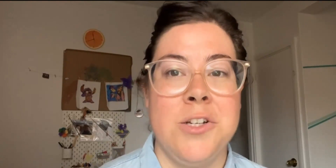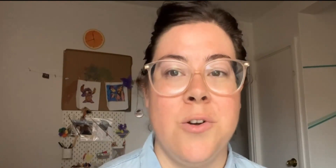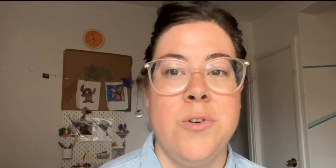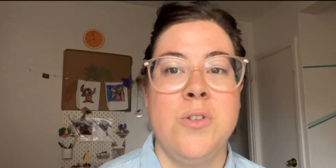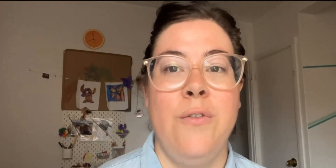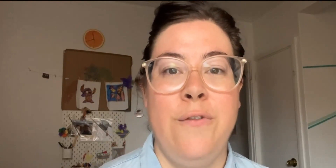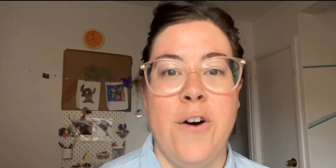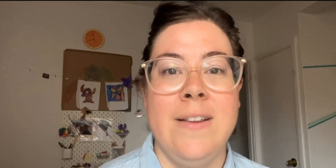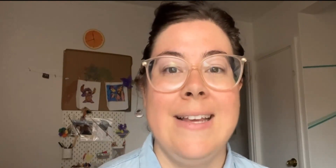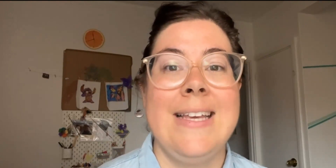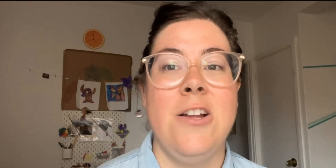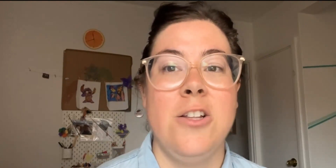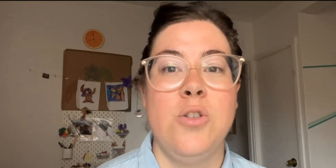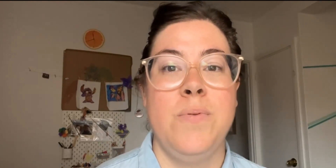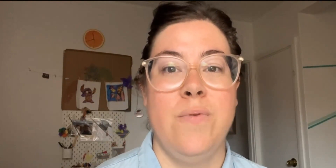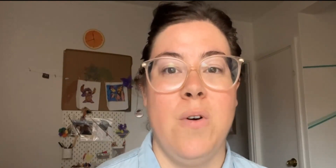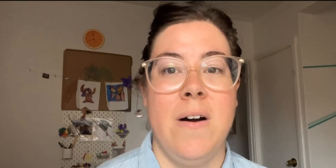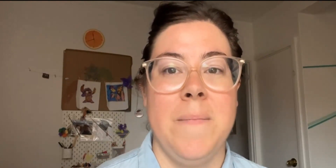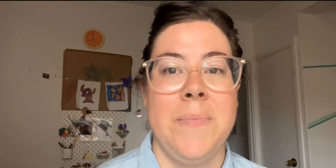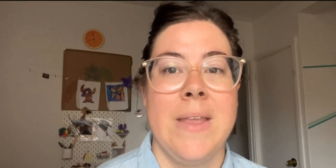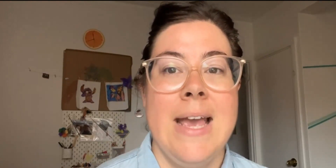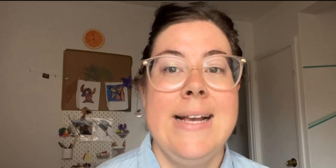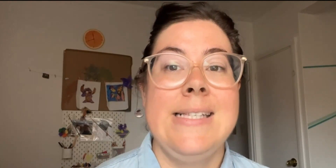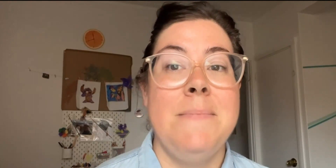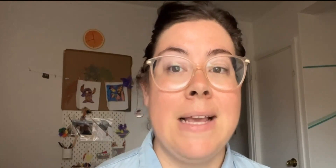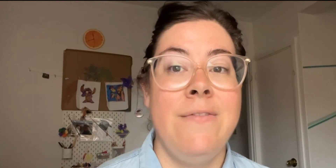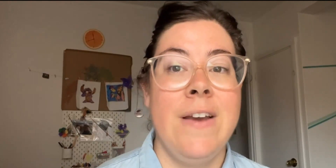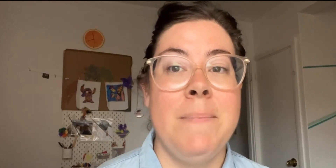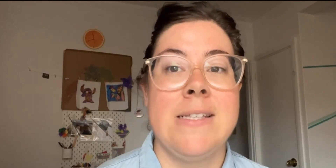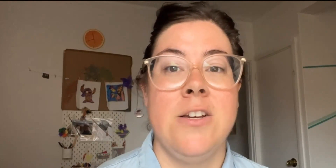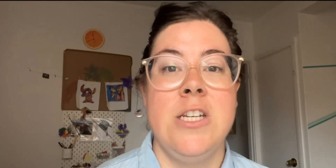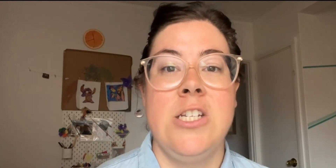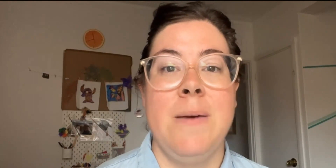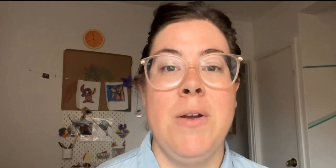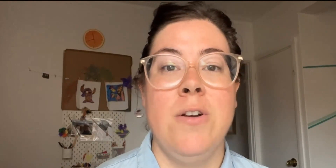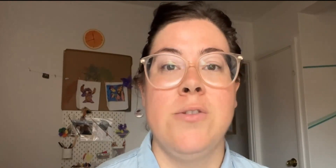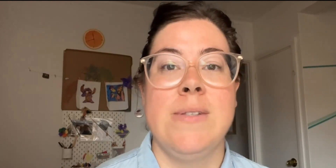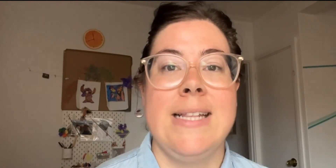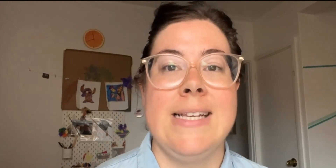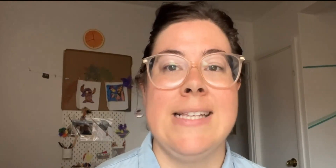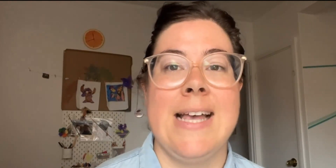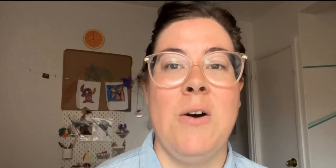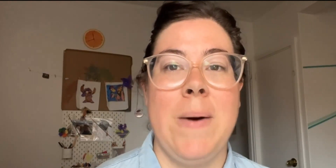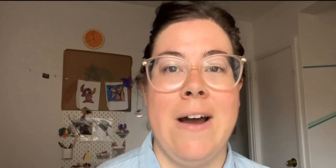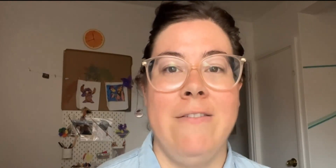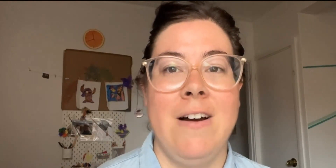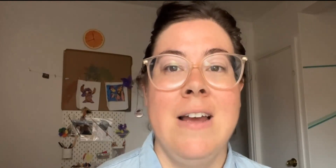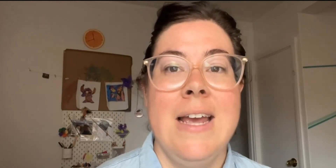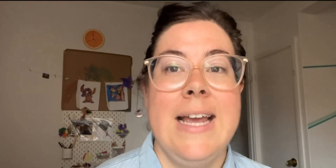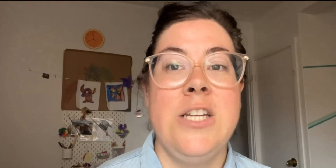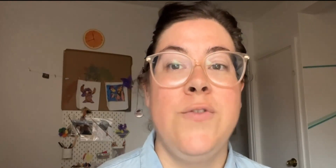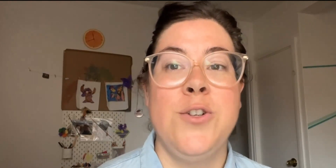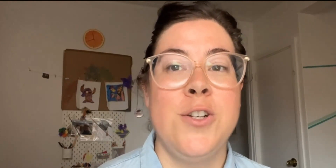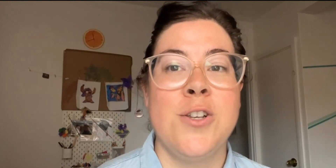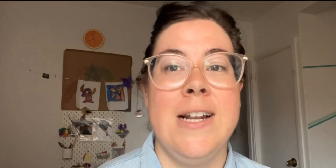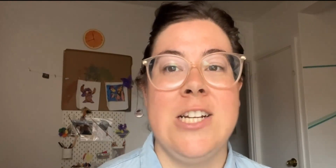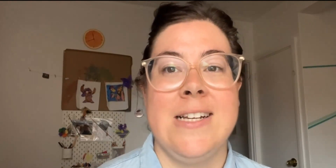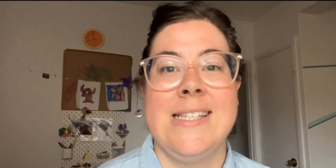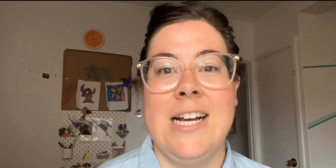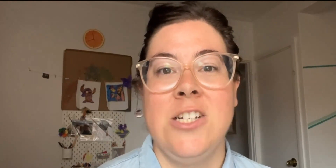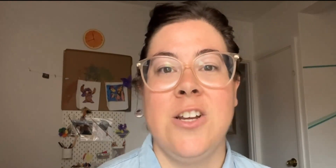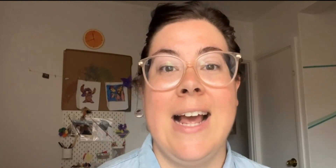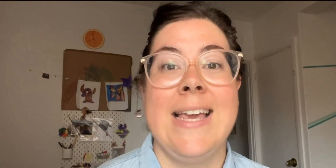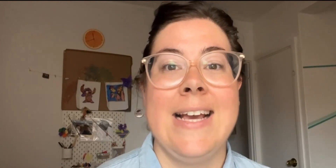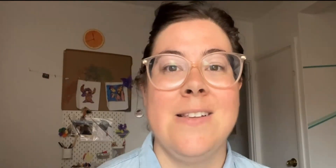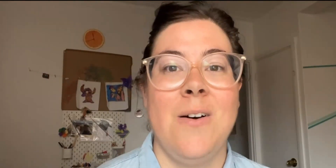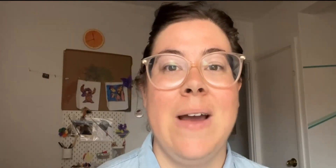femmes courageuses, fortes, qui donnent du pouvoir. C'est magnifique parce que je n'ai jamais eu le soutien nécessaire auparavant et je veux juste que les